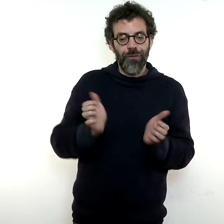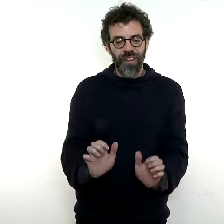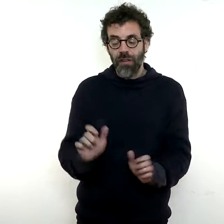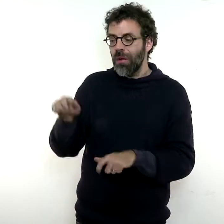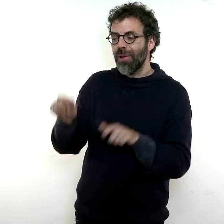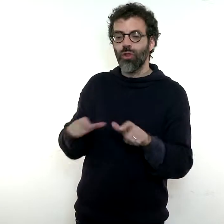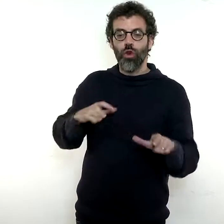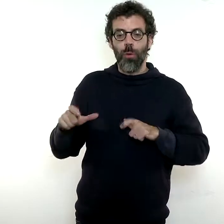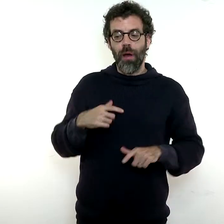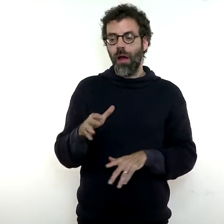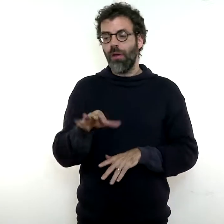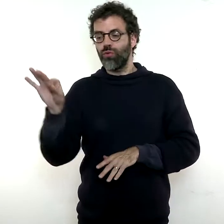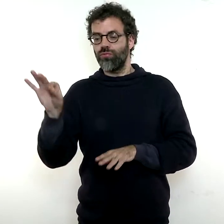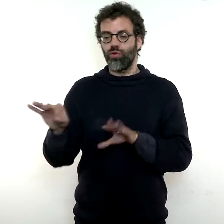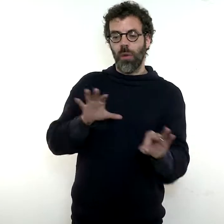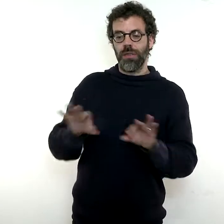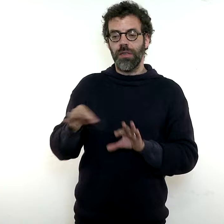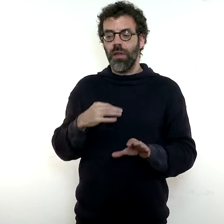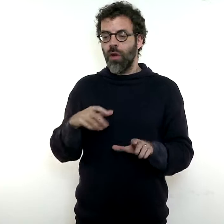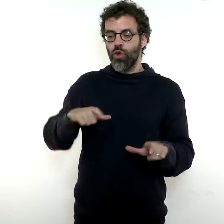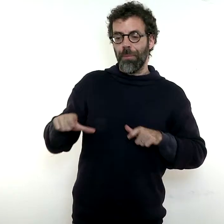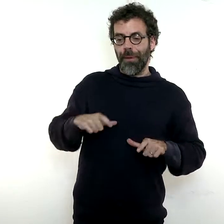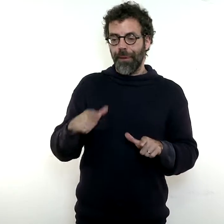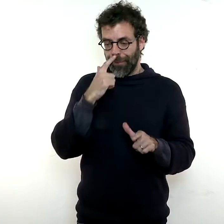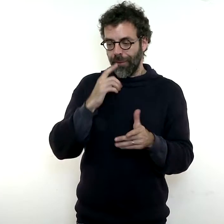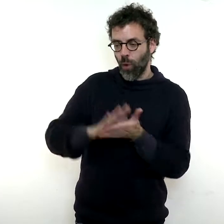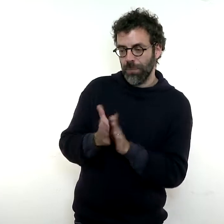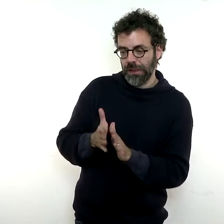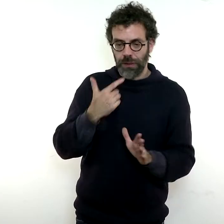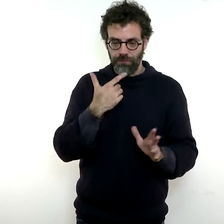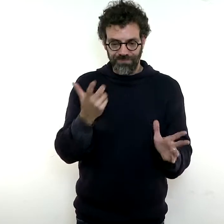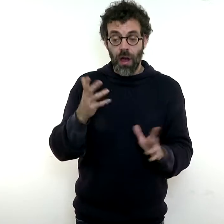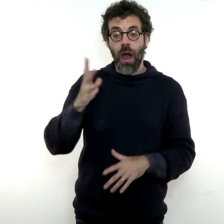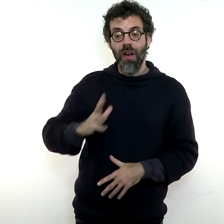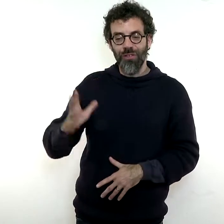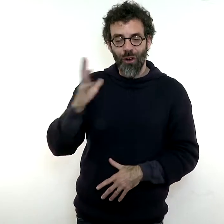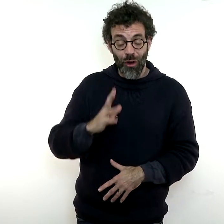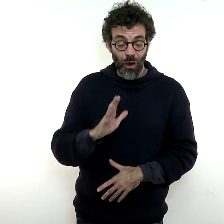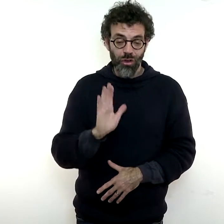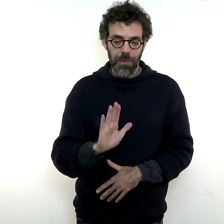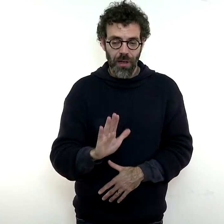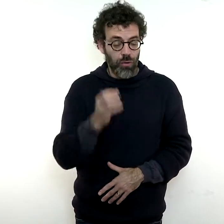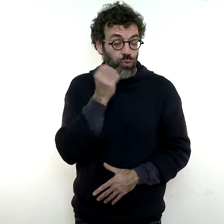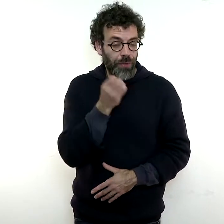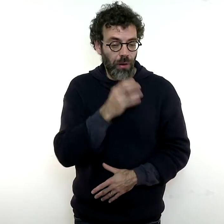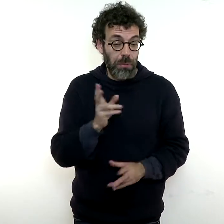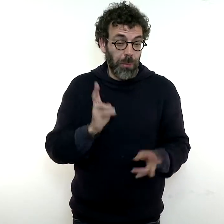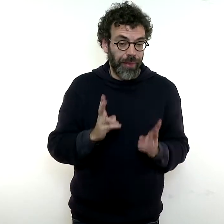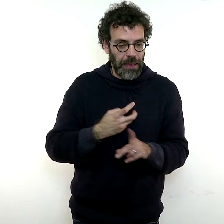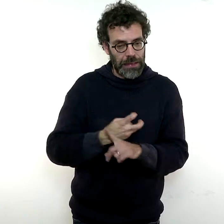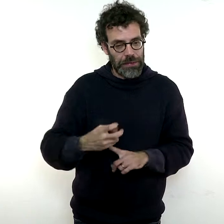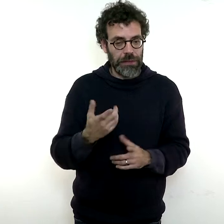ou des gens qui auraient pu être dans certains partis, ce qui était parfois le cas auparavant, et même assez souvent.